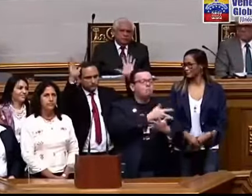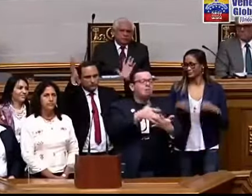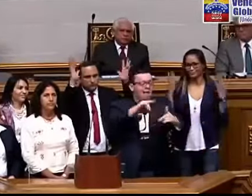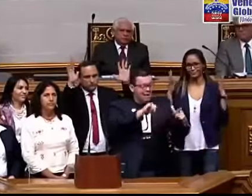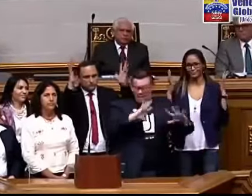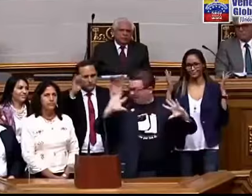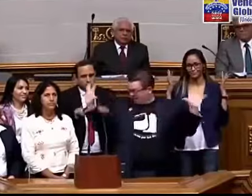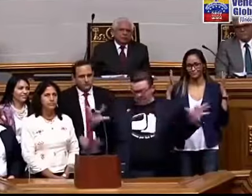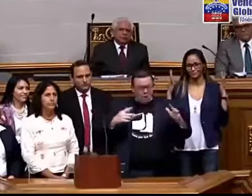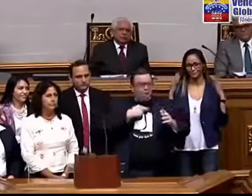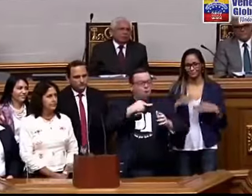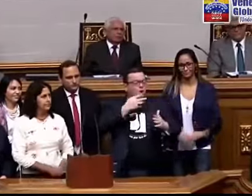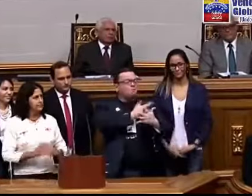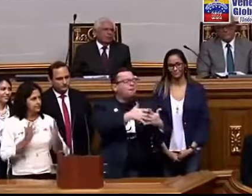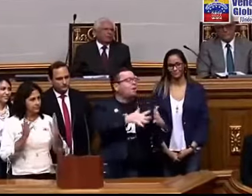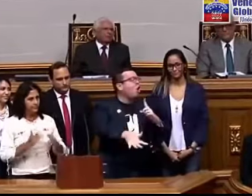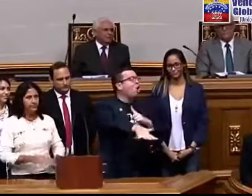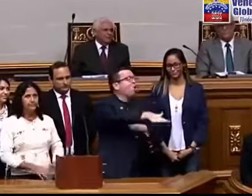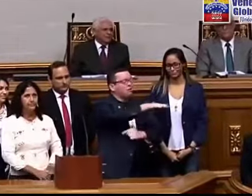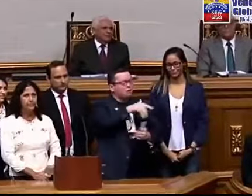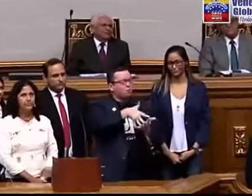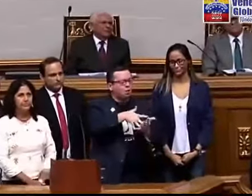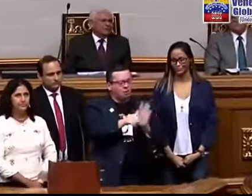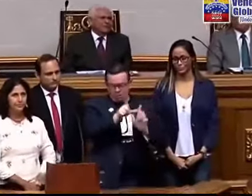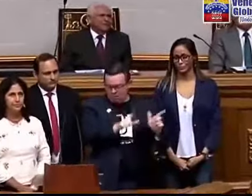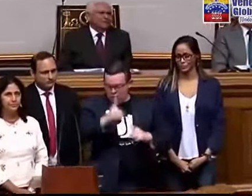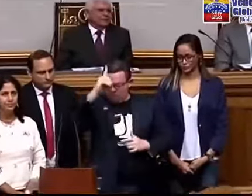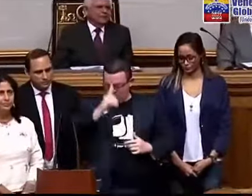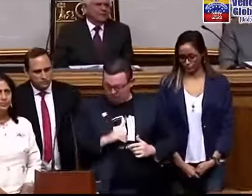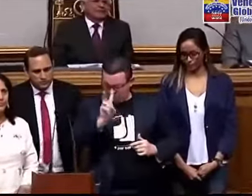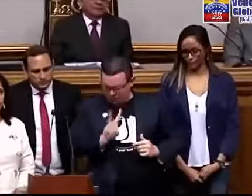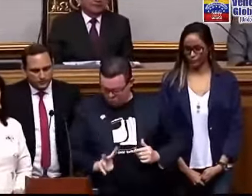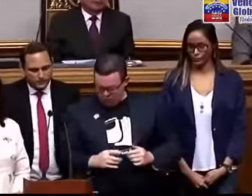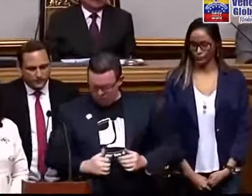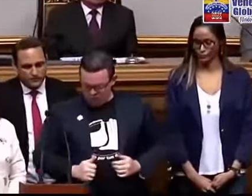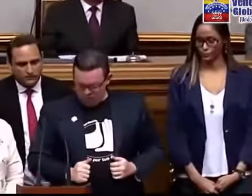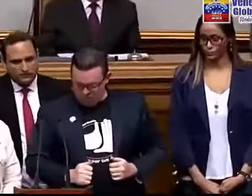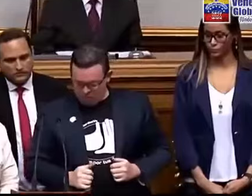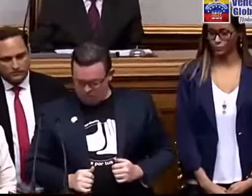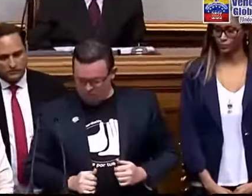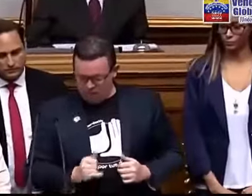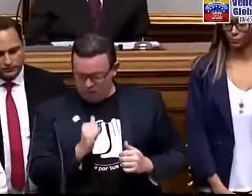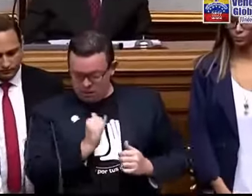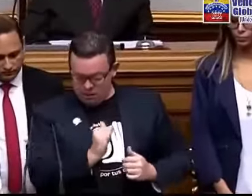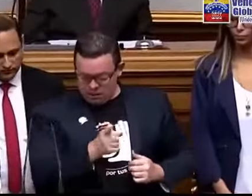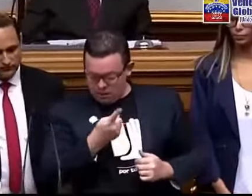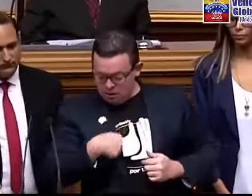¿Cuál es el objetivo? De que todos juntos llevemos la voz de esas millones de personas con discapacidad que están en situación